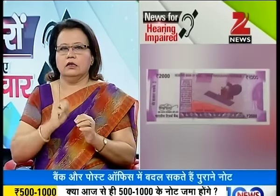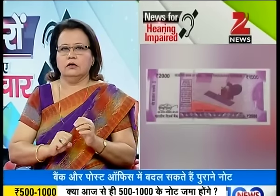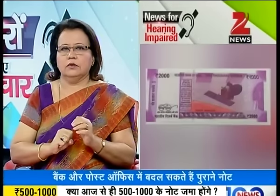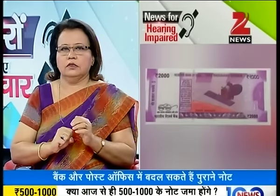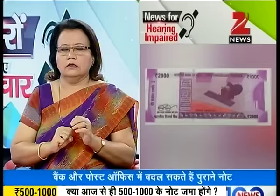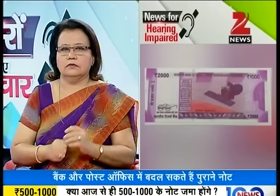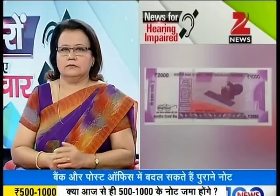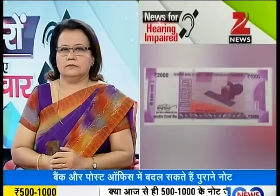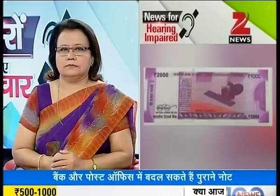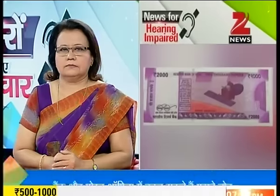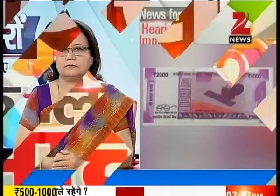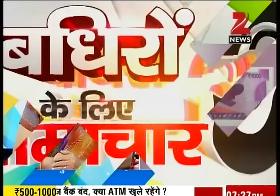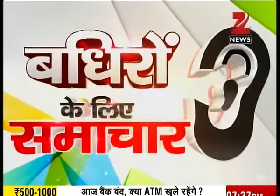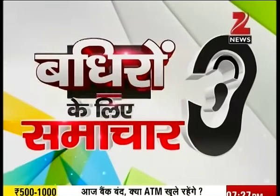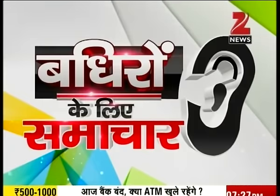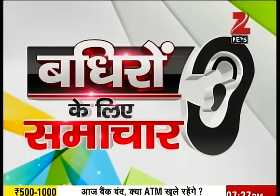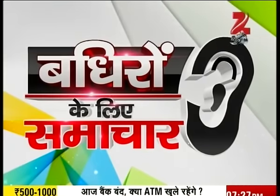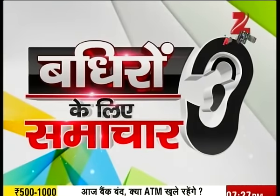अचानक ही लेने पड़ते हैं।